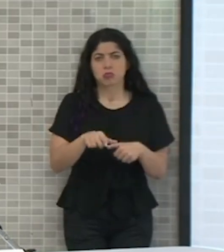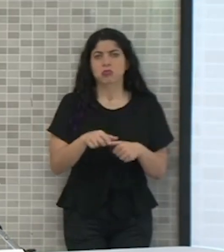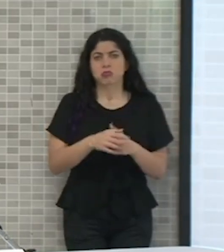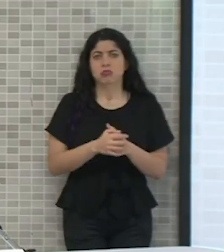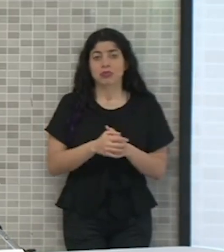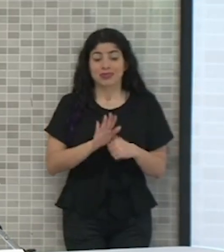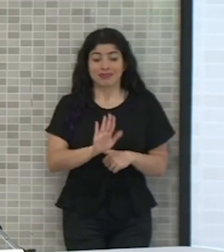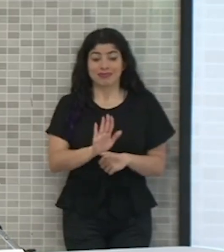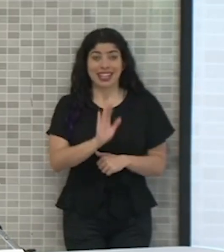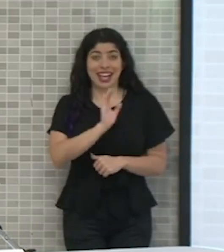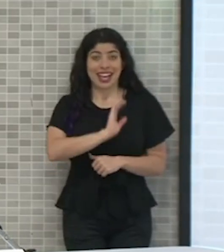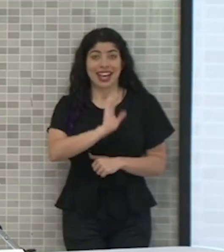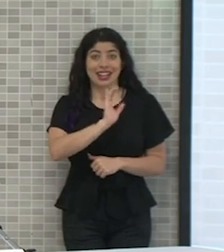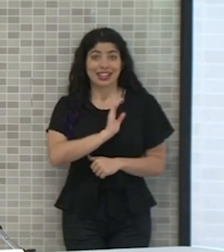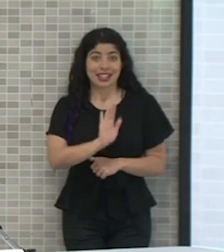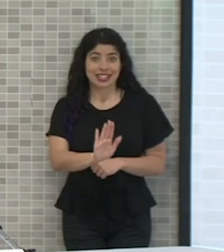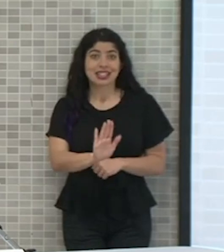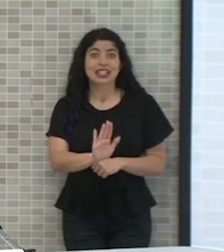Esta característica